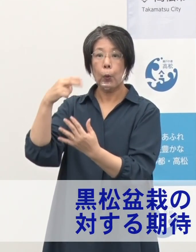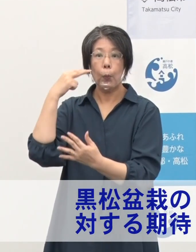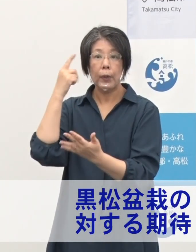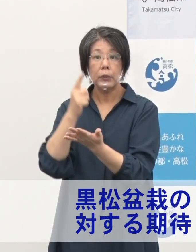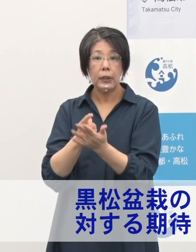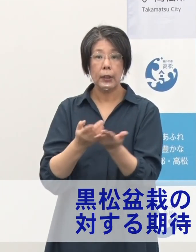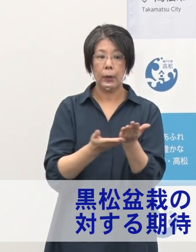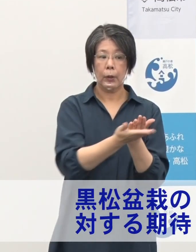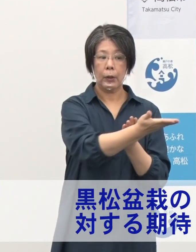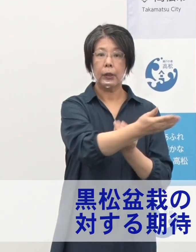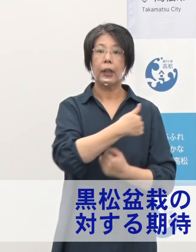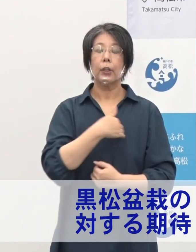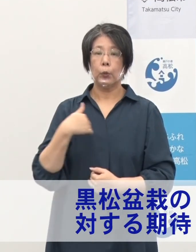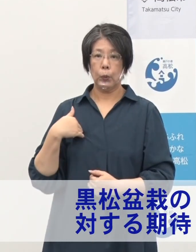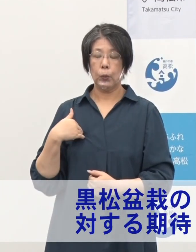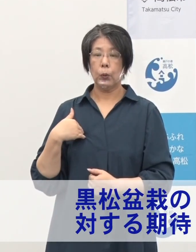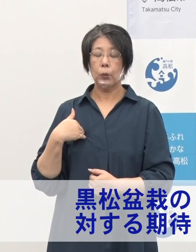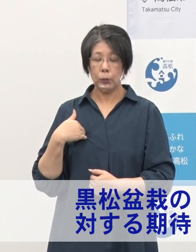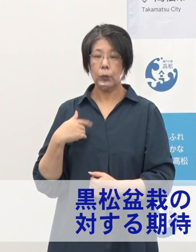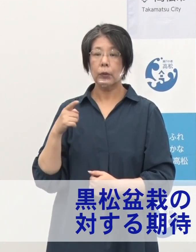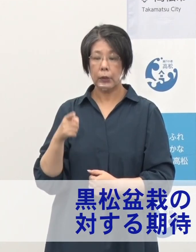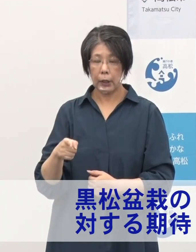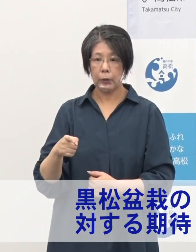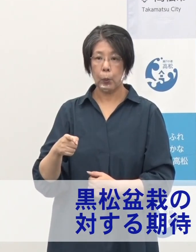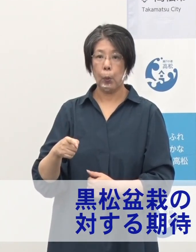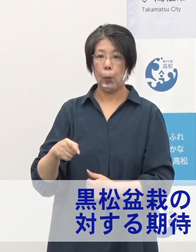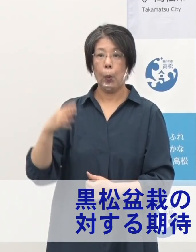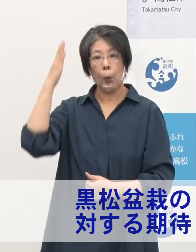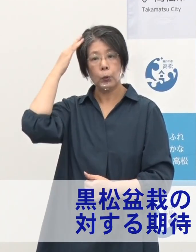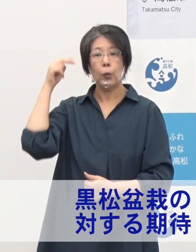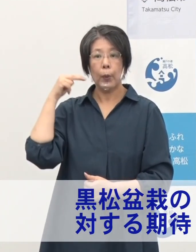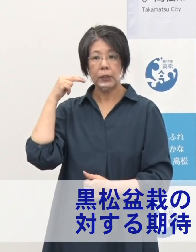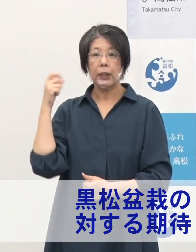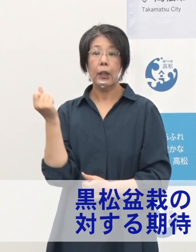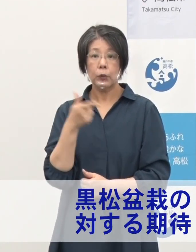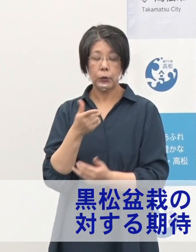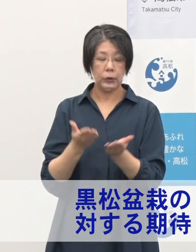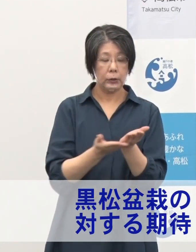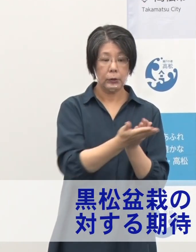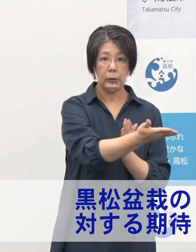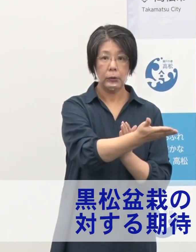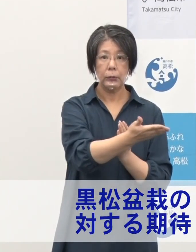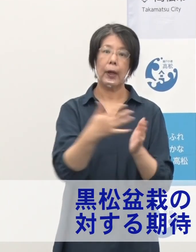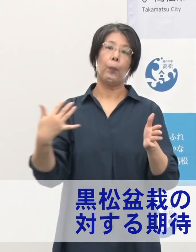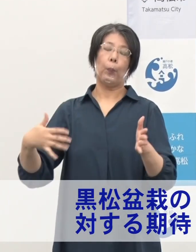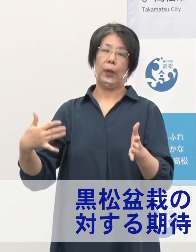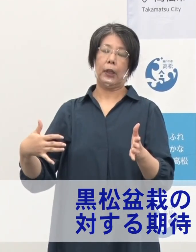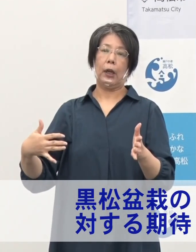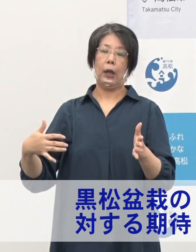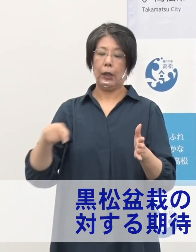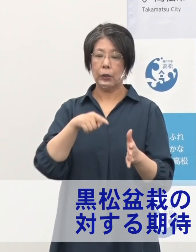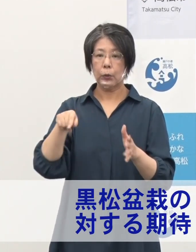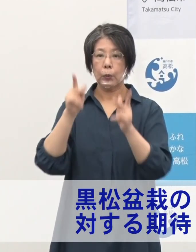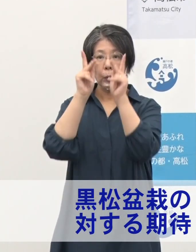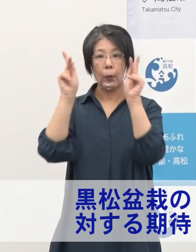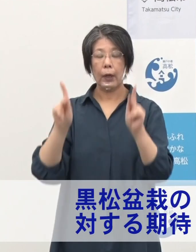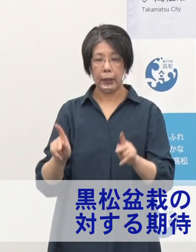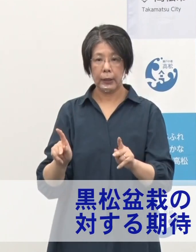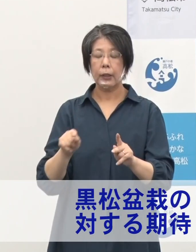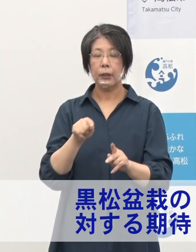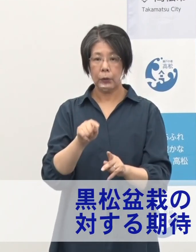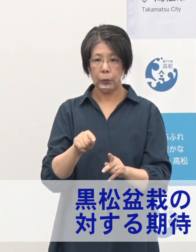から全面的に輸出解禁というわけではございませんけどもできるだけその辺多くの農家がその辺の輸出